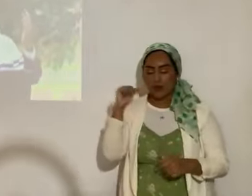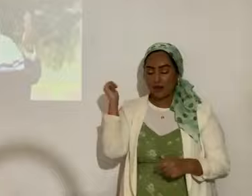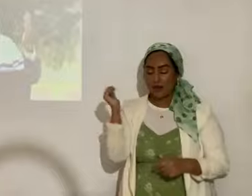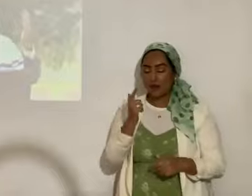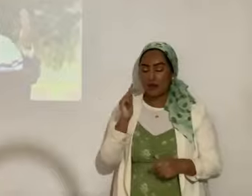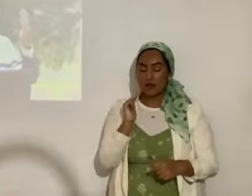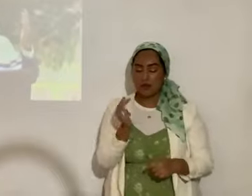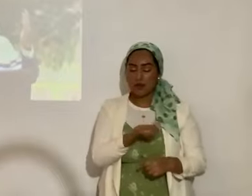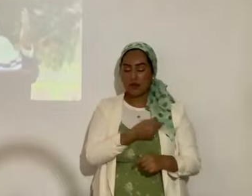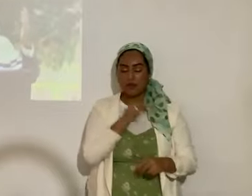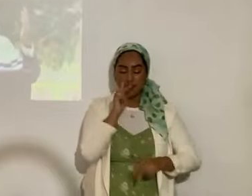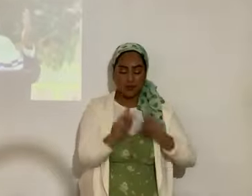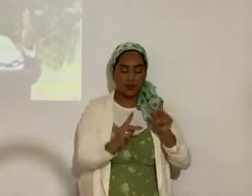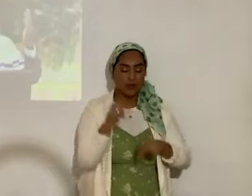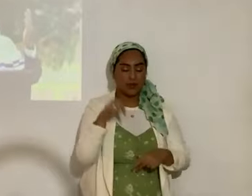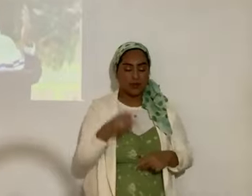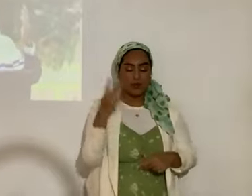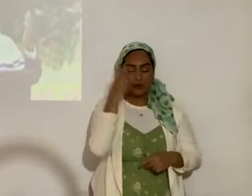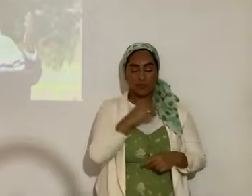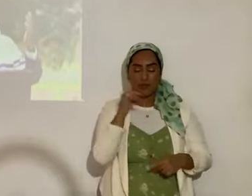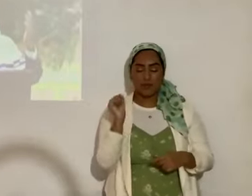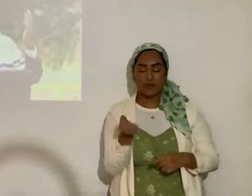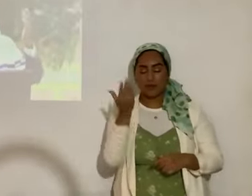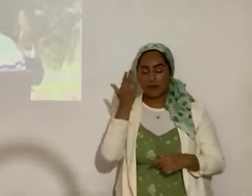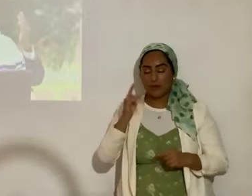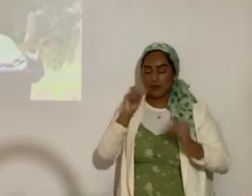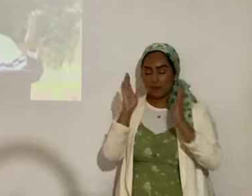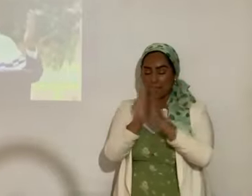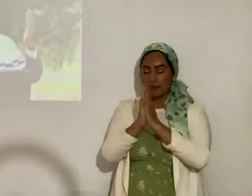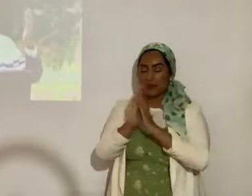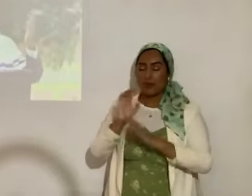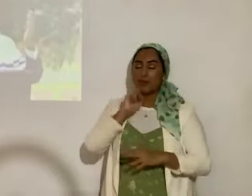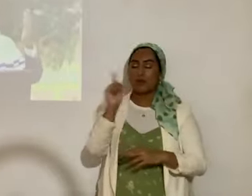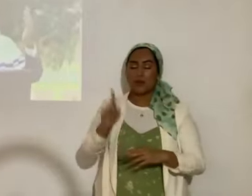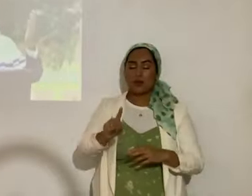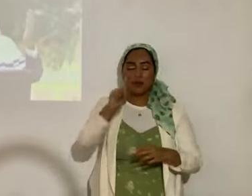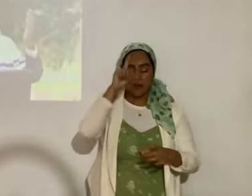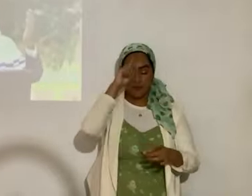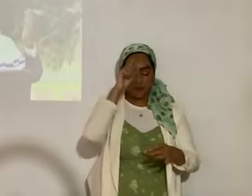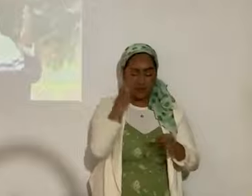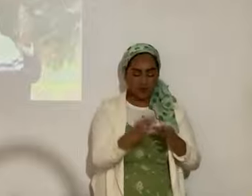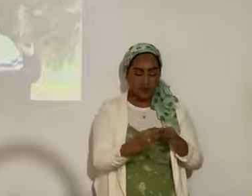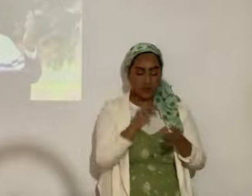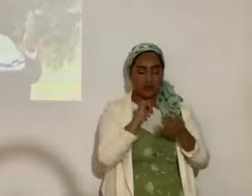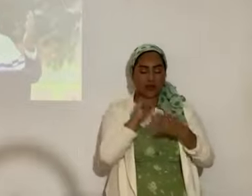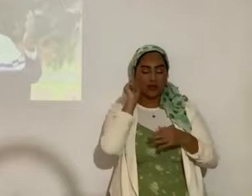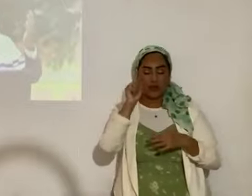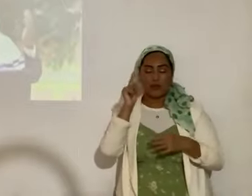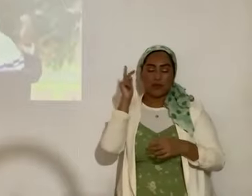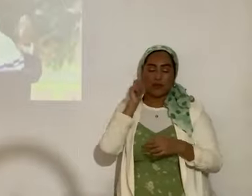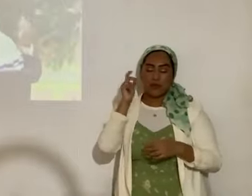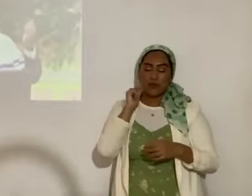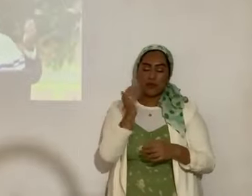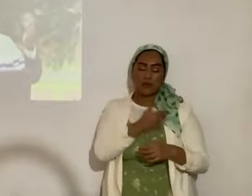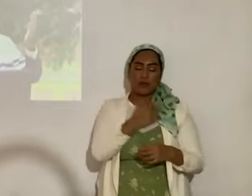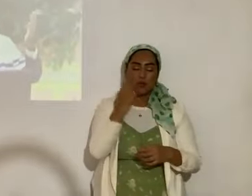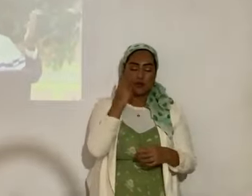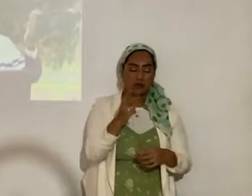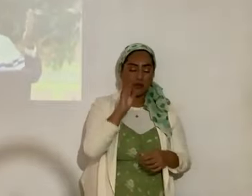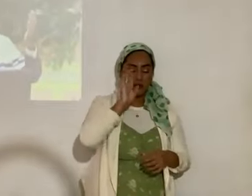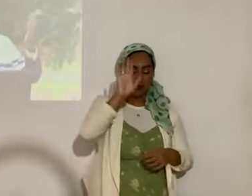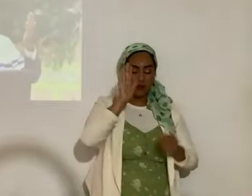nosotros como pueblo como que en este precioso shabat Te lo pedimos y declaramos en fe por fe que tú nos escuchas y veremos